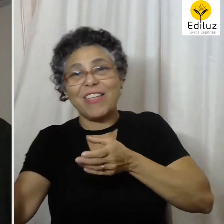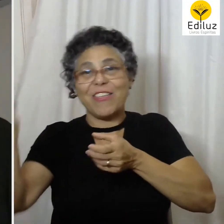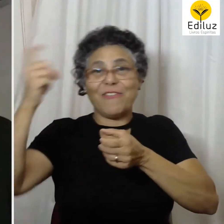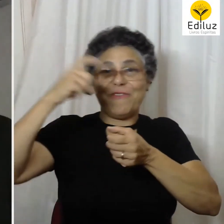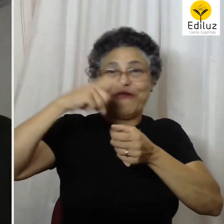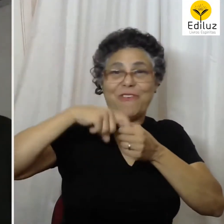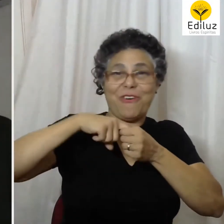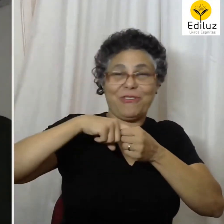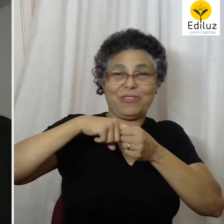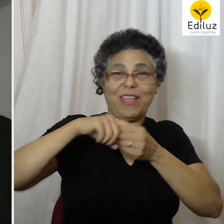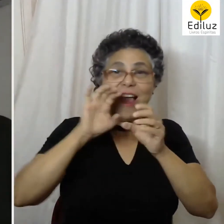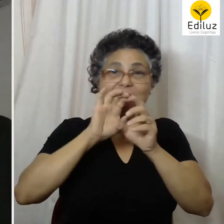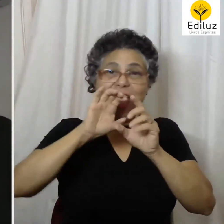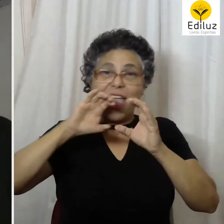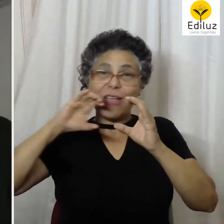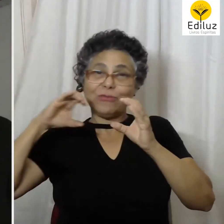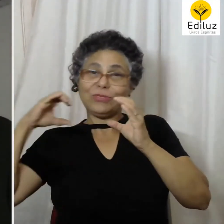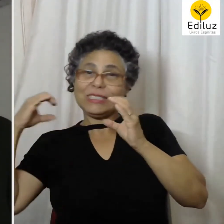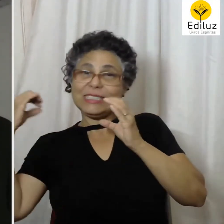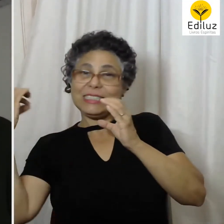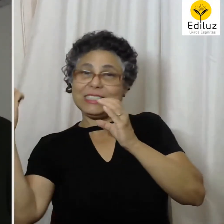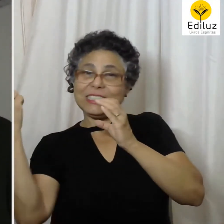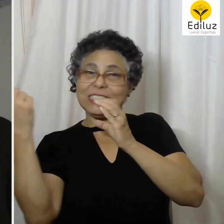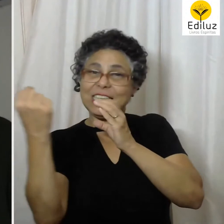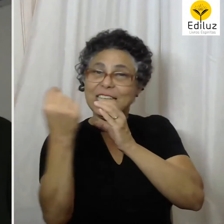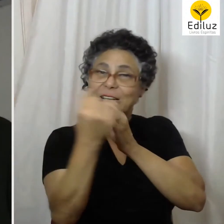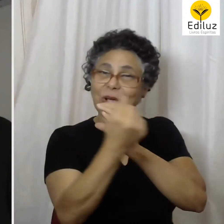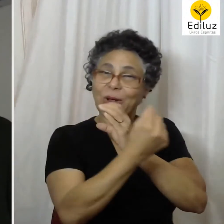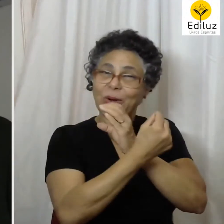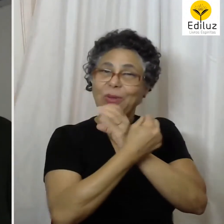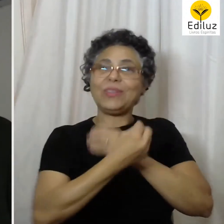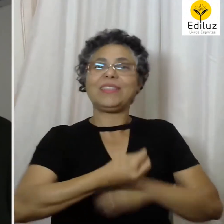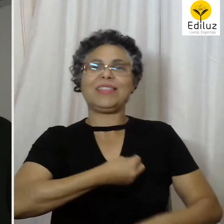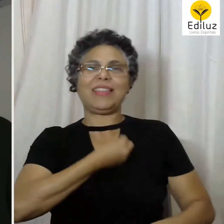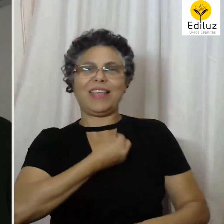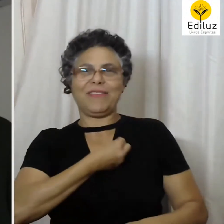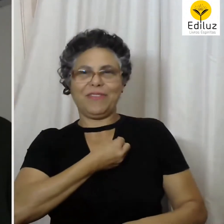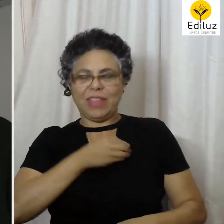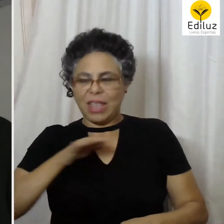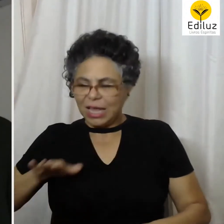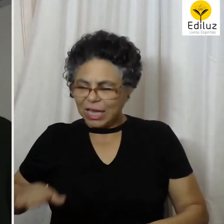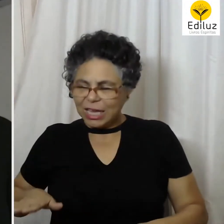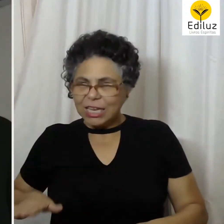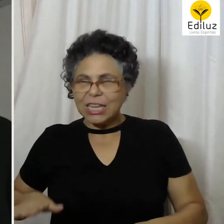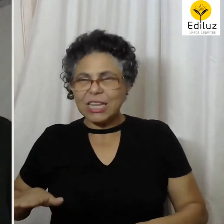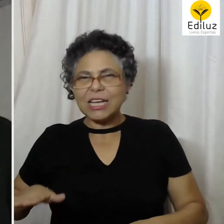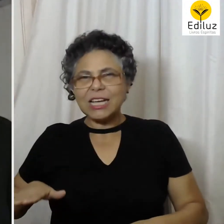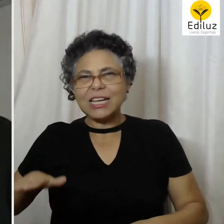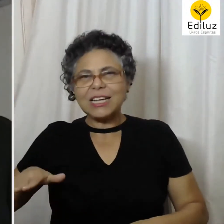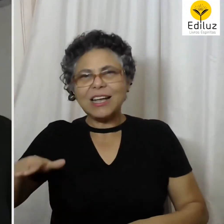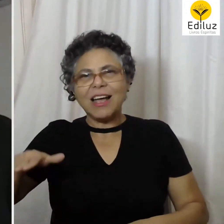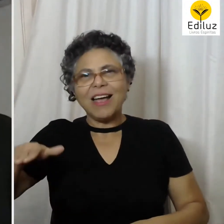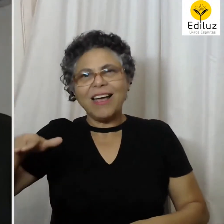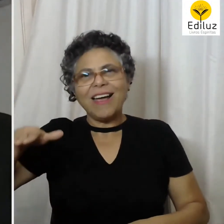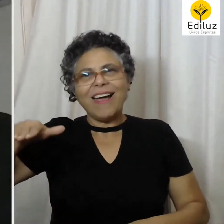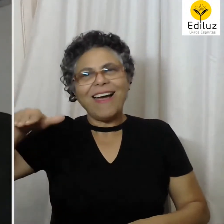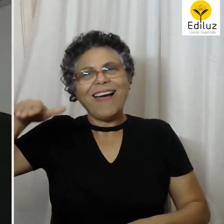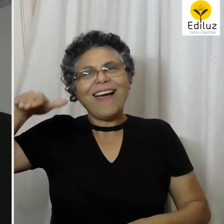o ciclo da vida, né? Da criança com o ego infantil